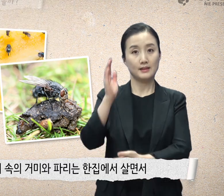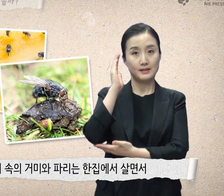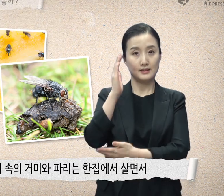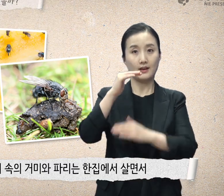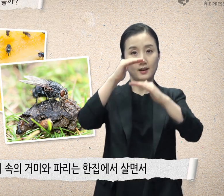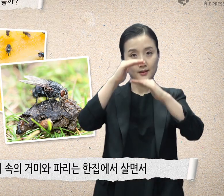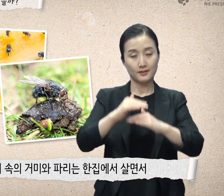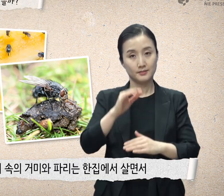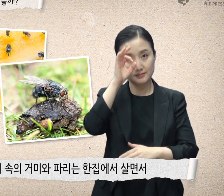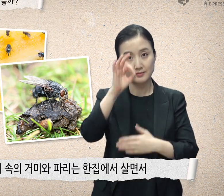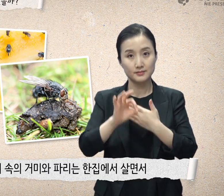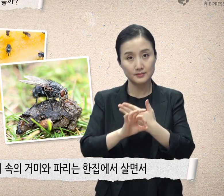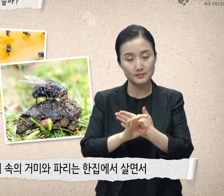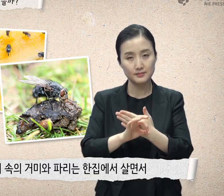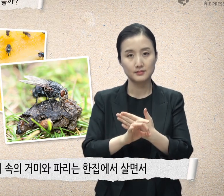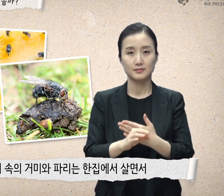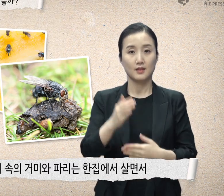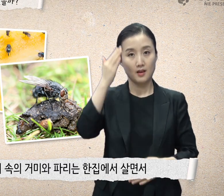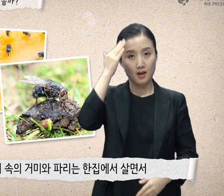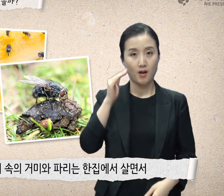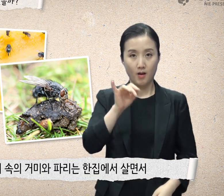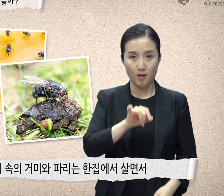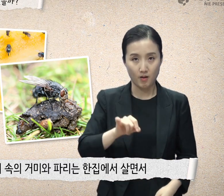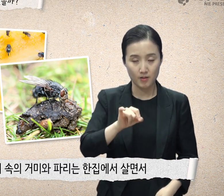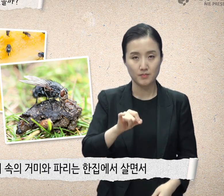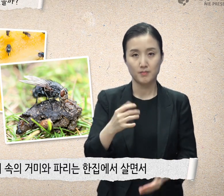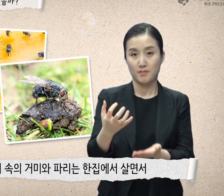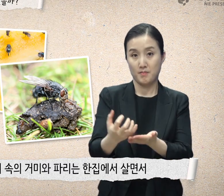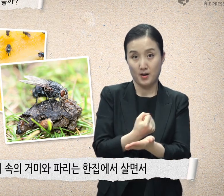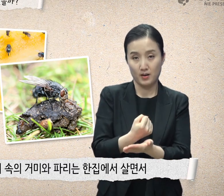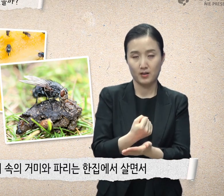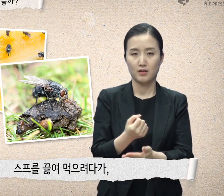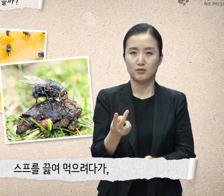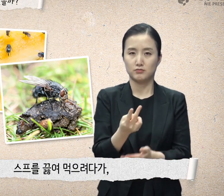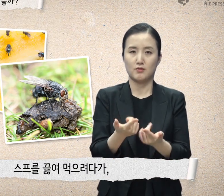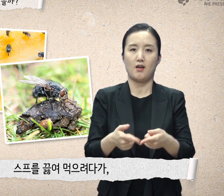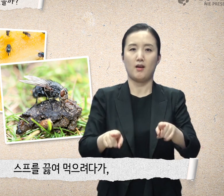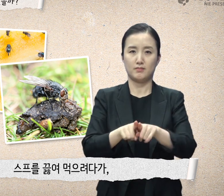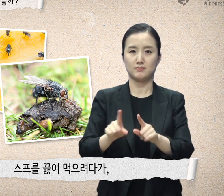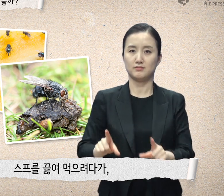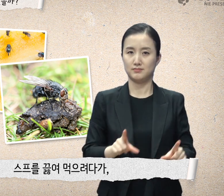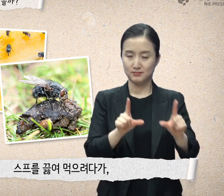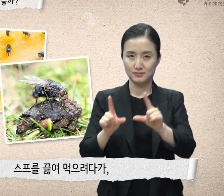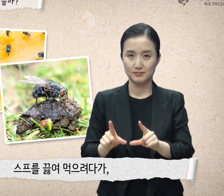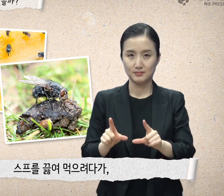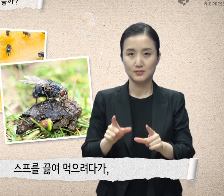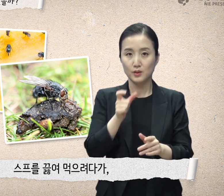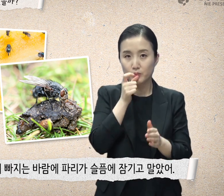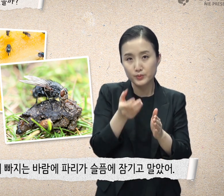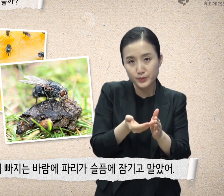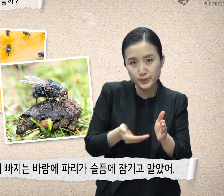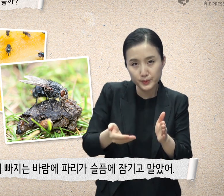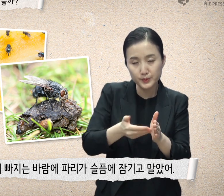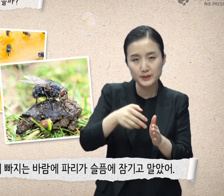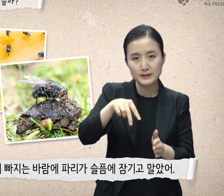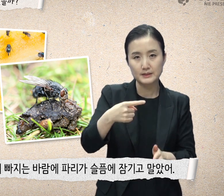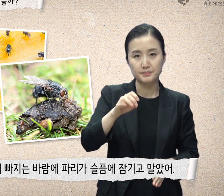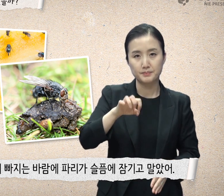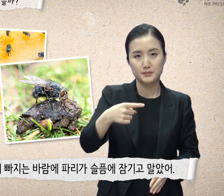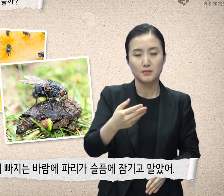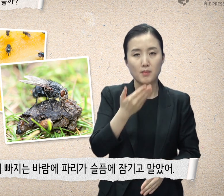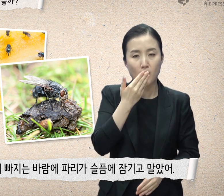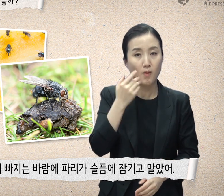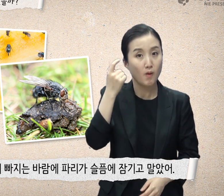이야기 속에 거미와 파리는 한 집에서 살면서 수프를 끓여 먹으려다가 거미가